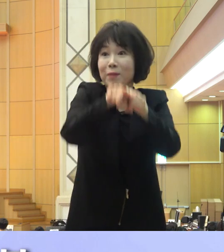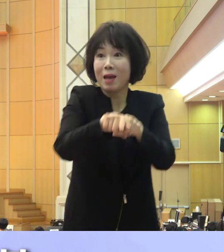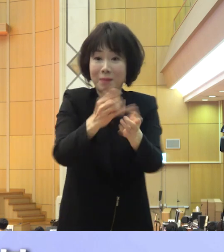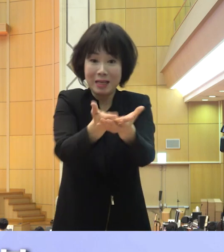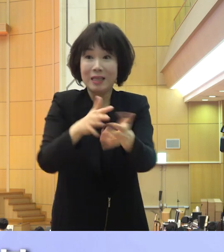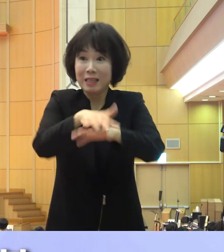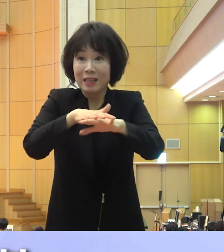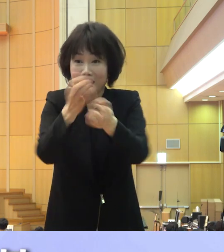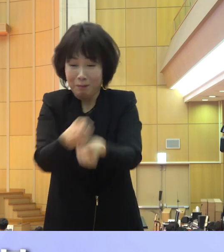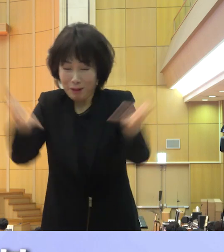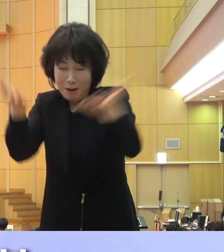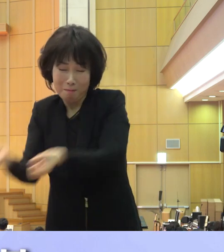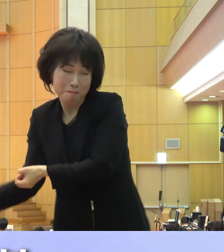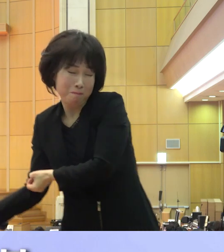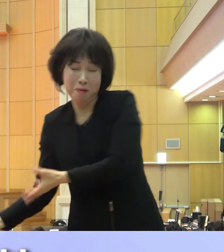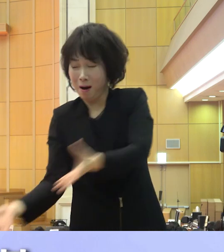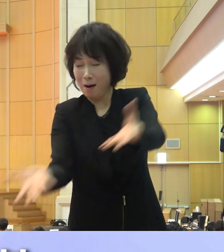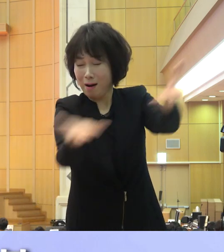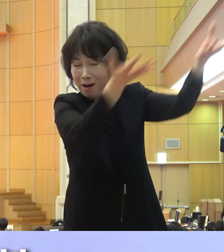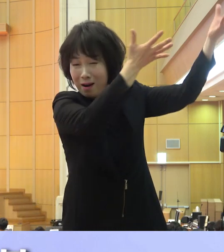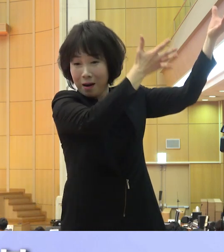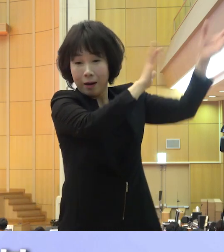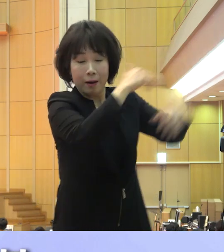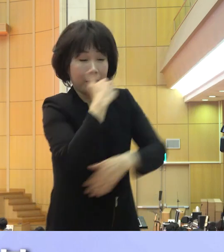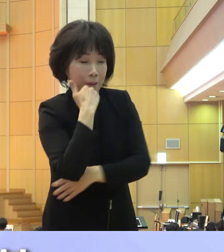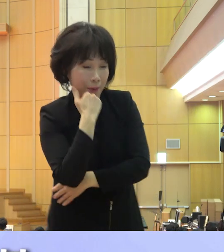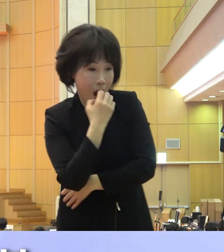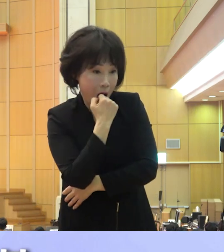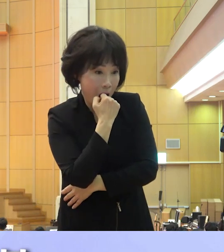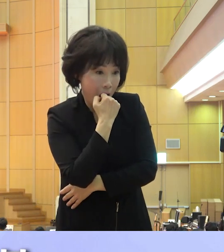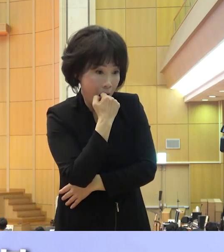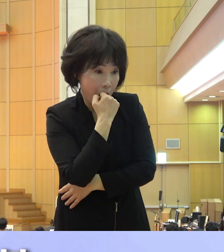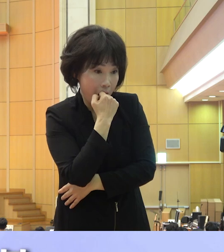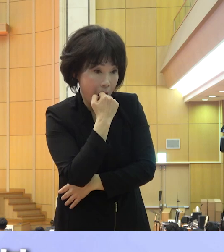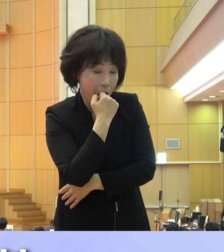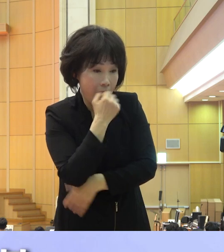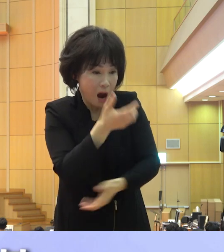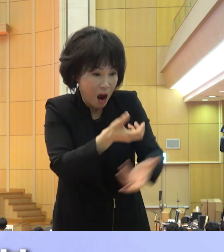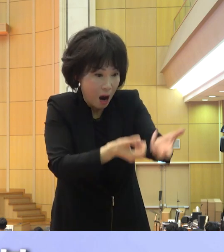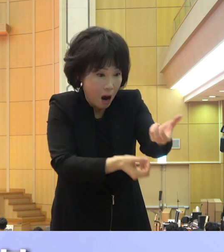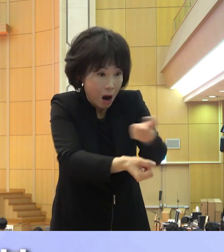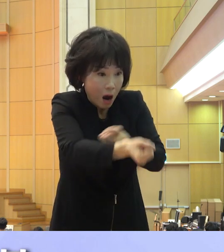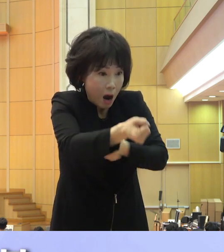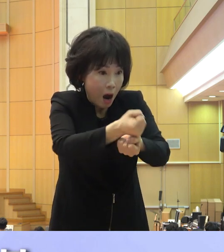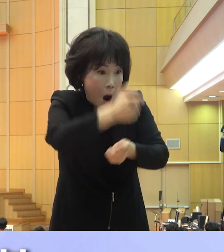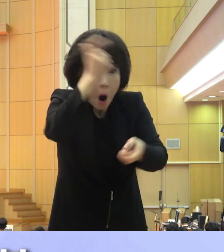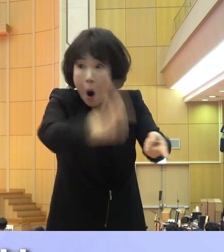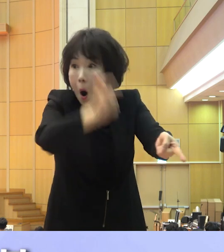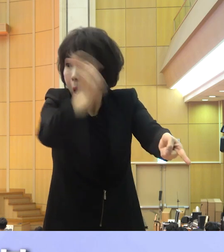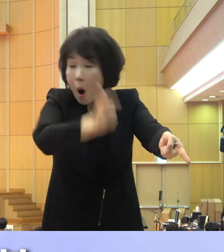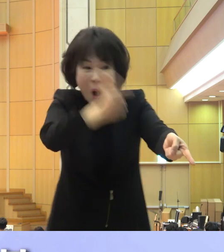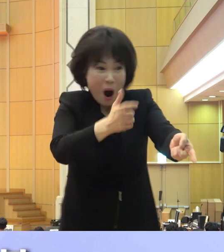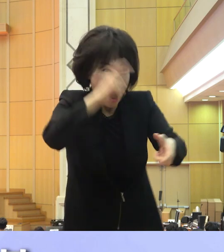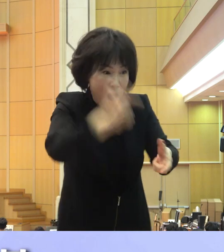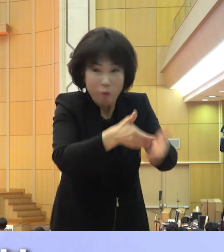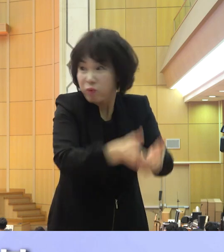됐어요? 찢어질 정도로 고기를 많이 잡았어요. 고기를. 그물이 찢어질 정도로.